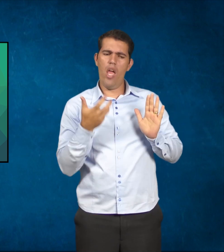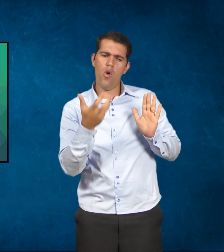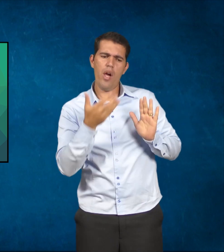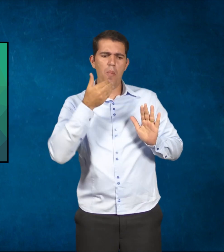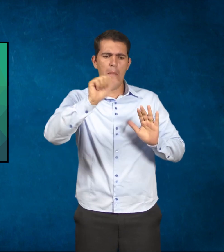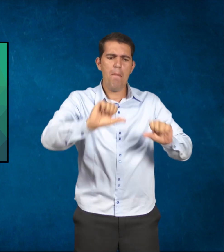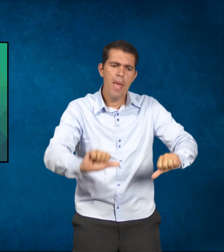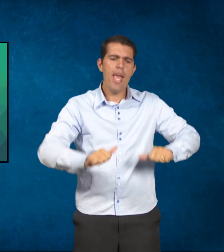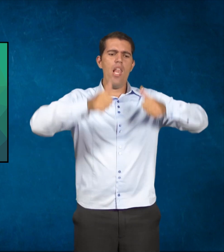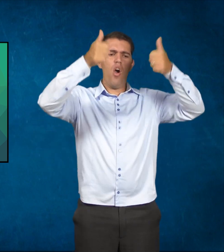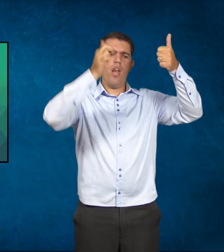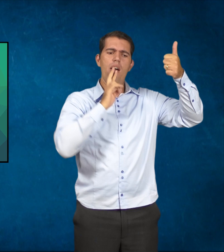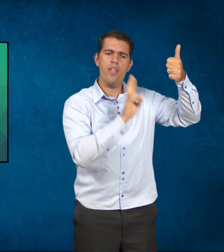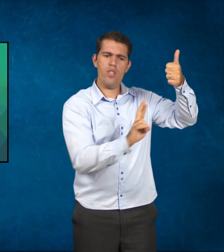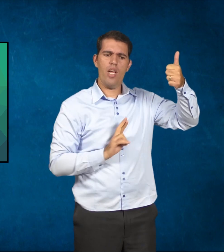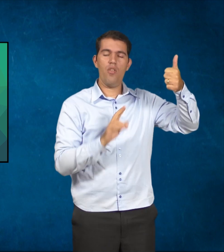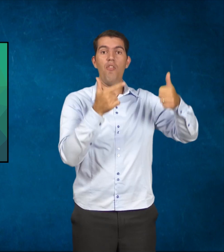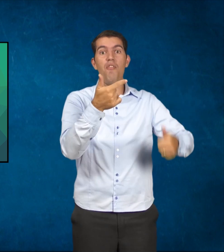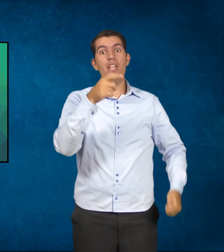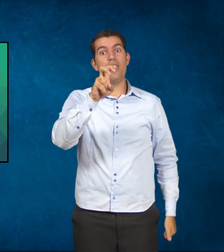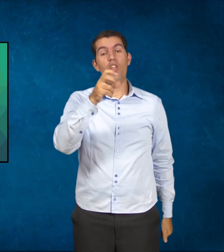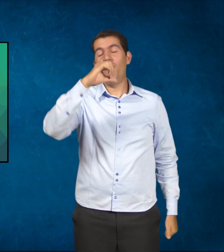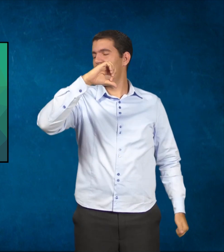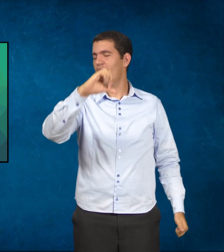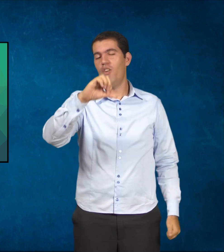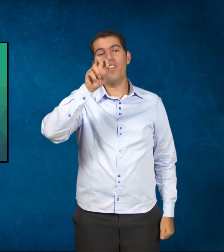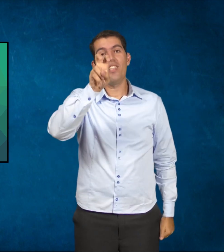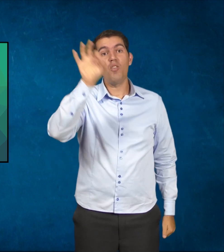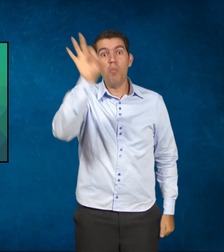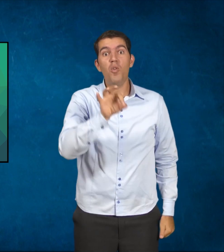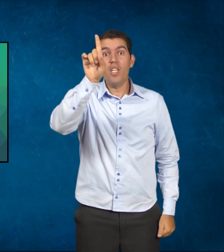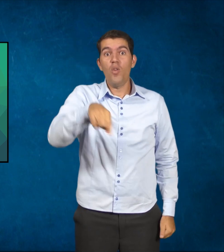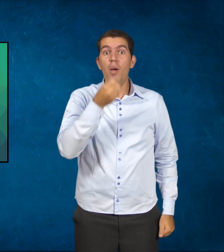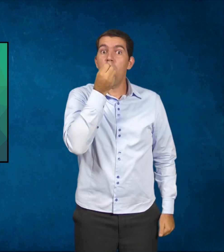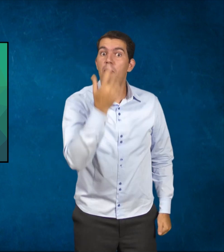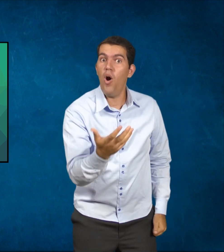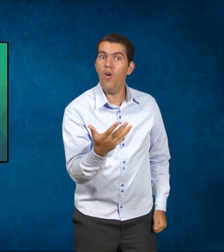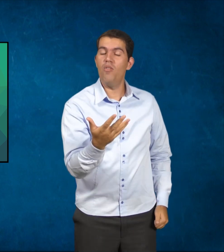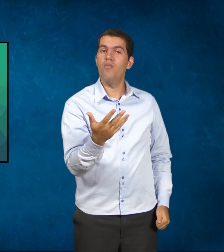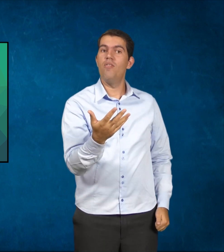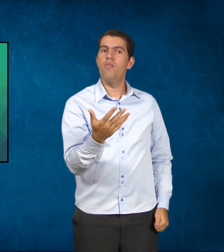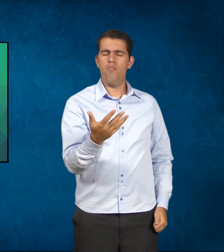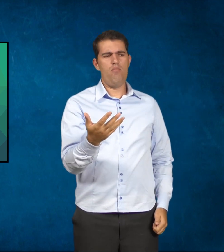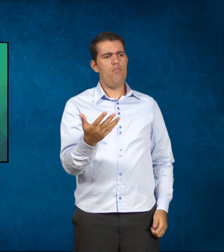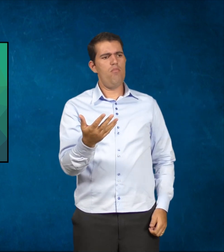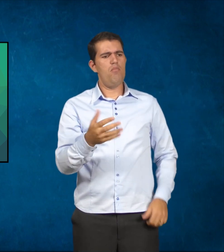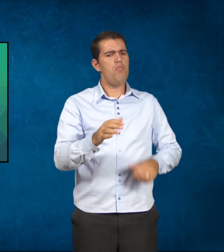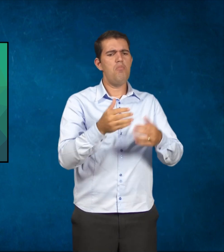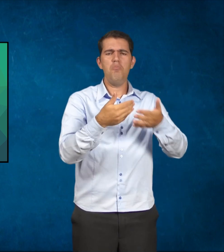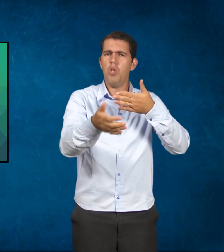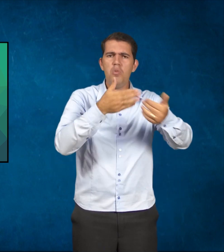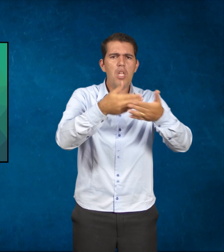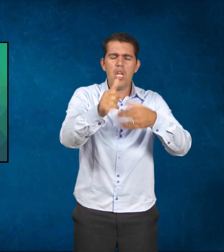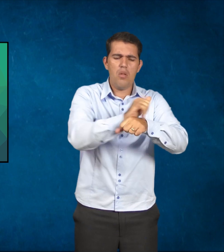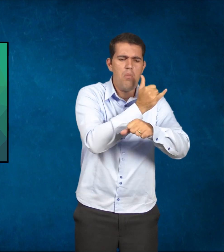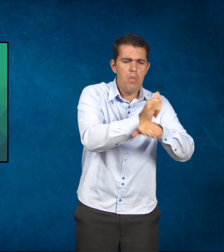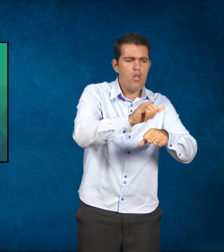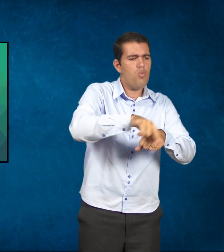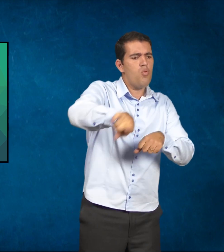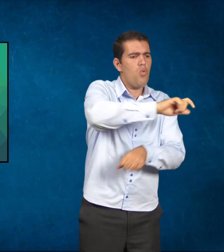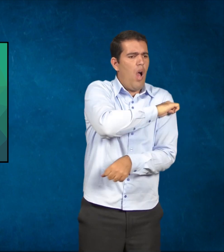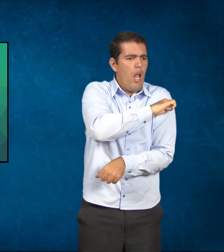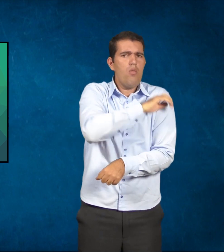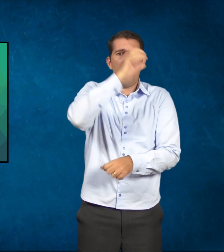resultado, 95% é positivo. Independente dos métodos, os alunos aprendem alguma